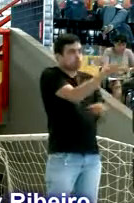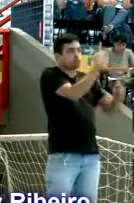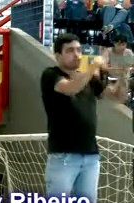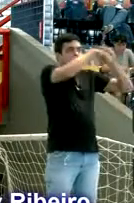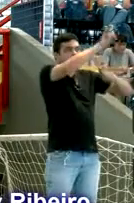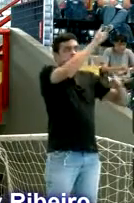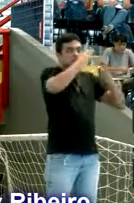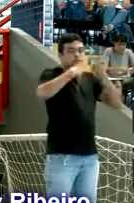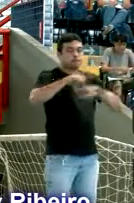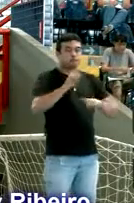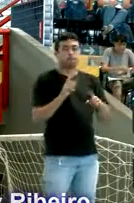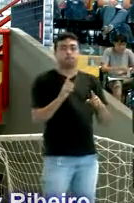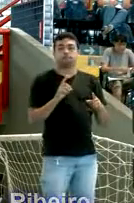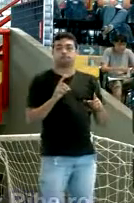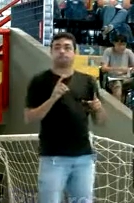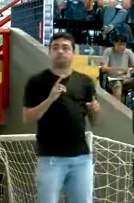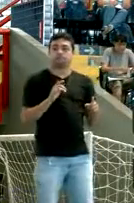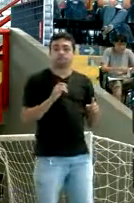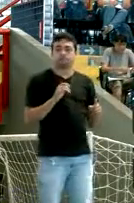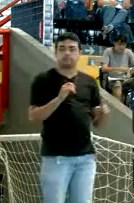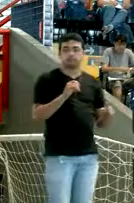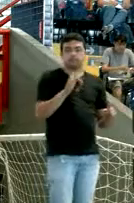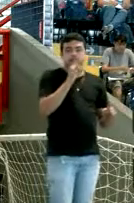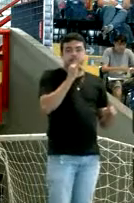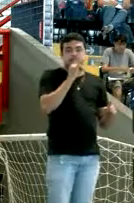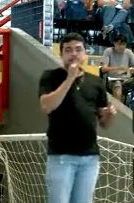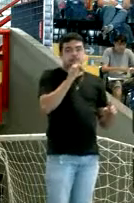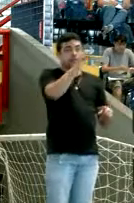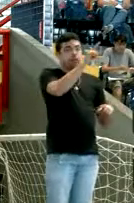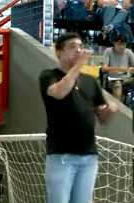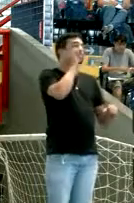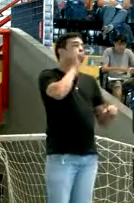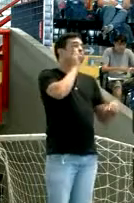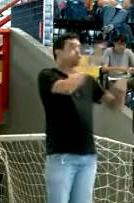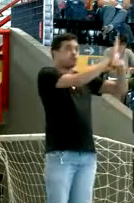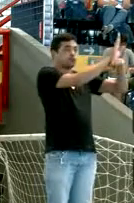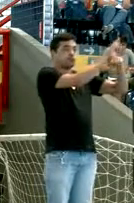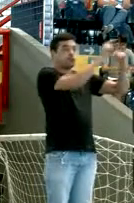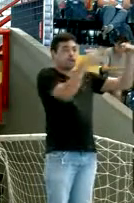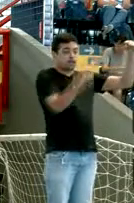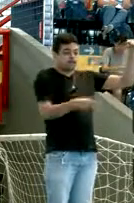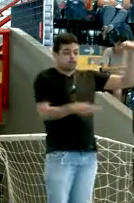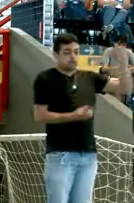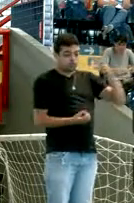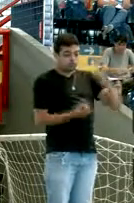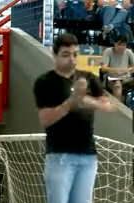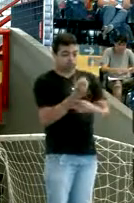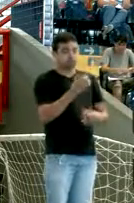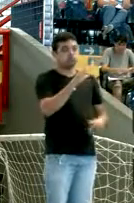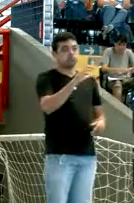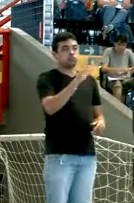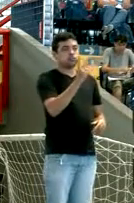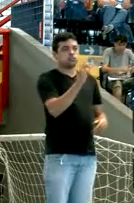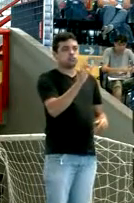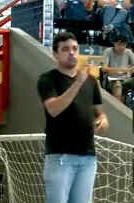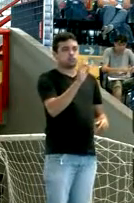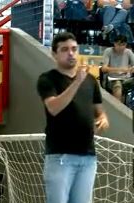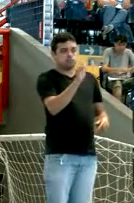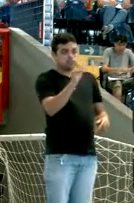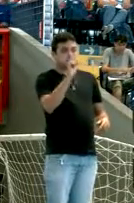reinventar. Só um detalhe, paralelo ao pornô, lá nos Estados Unidos surgem aqui as chanchadas, que eram comédias